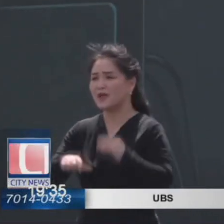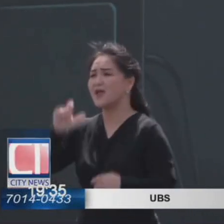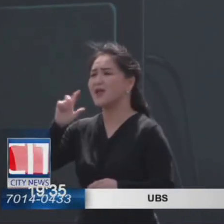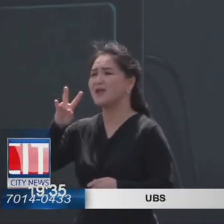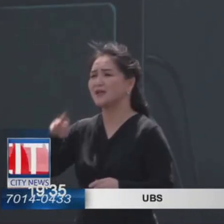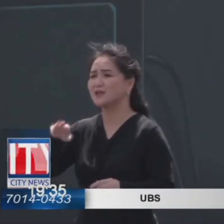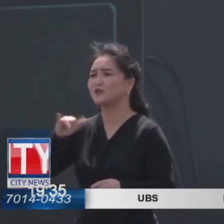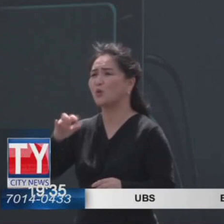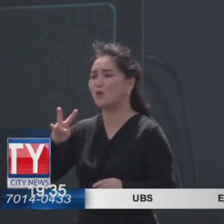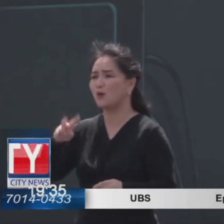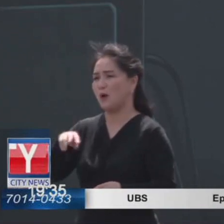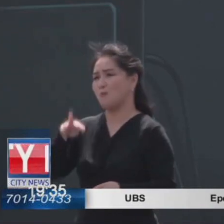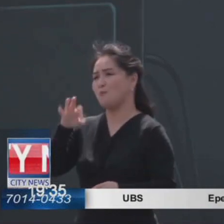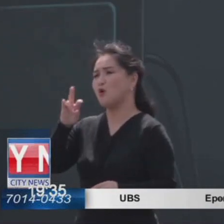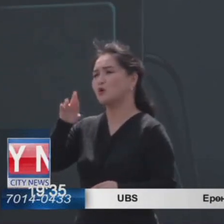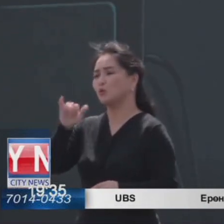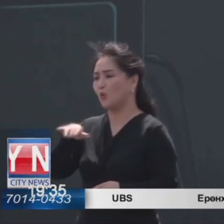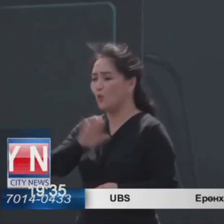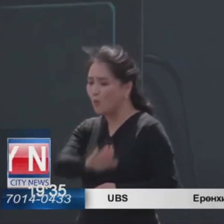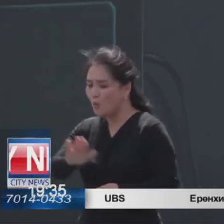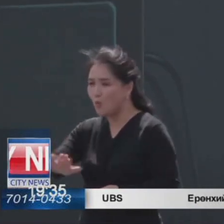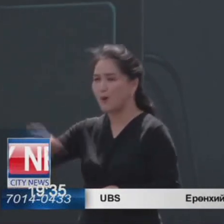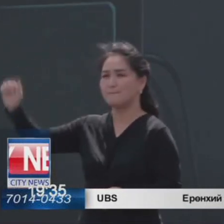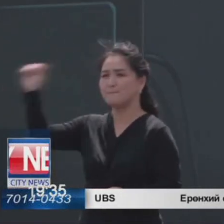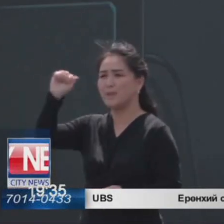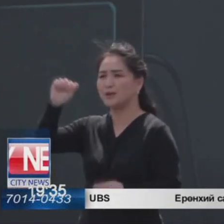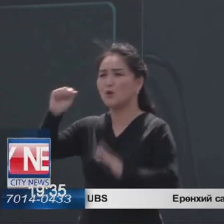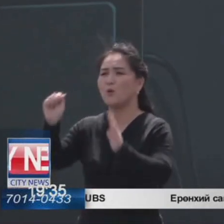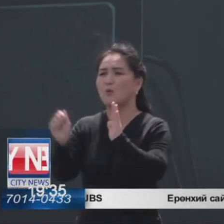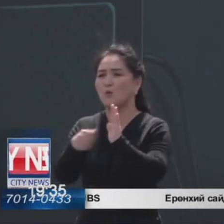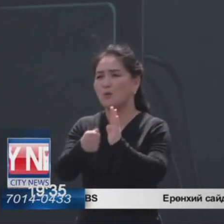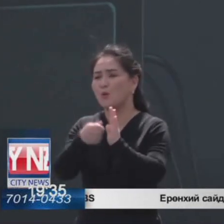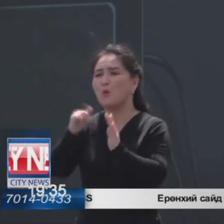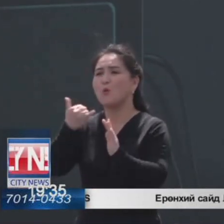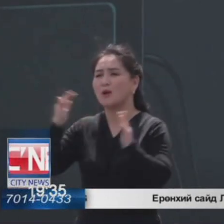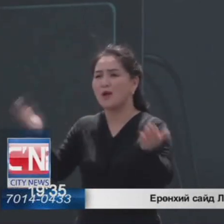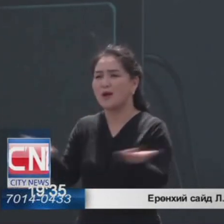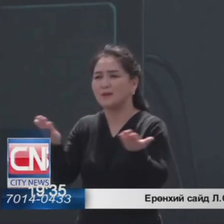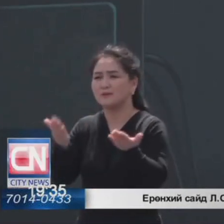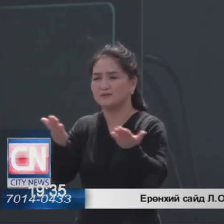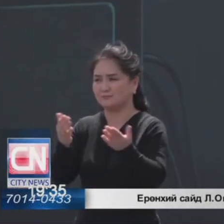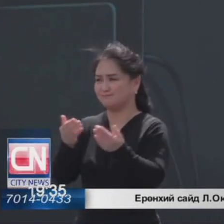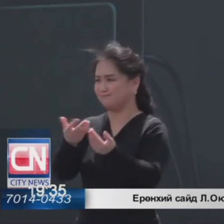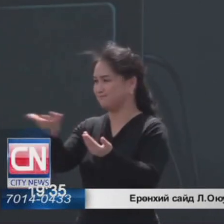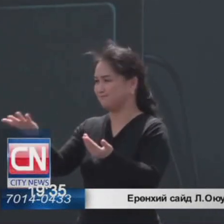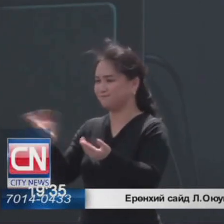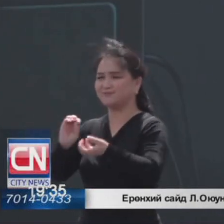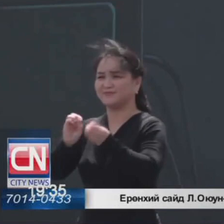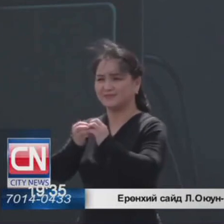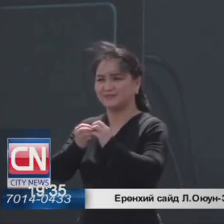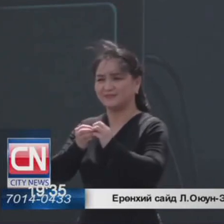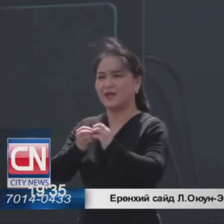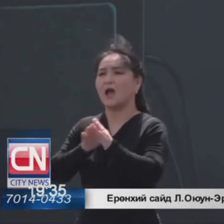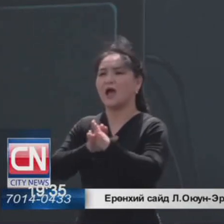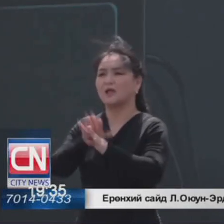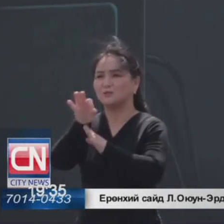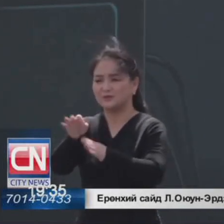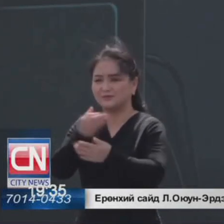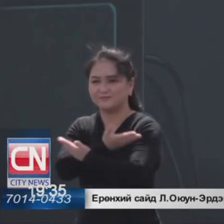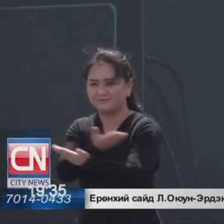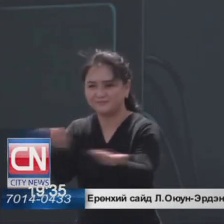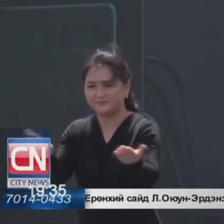инх тунх, мөнх тунх, хүүхдийн баяр, уран дор, өргөн тэмдэглэж байгаагаас албан ёсоор